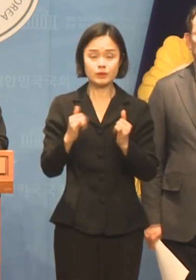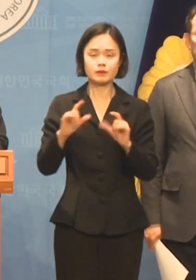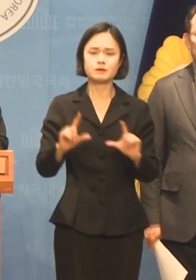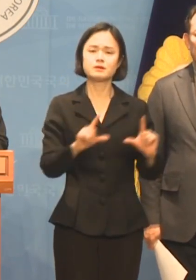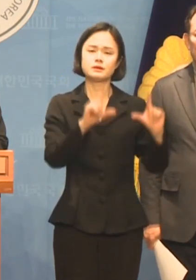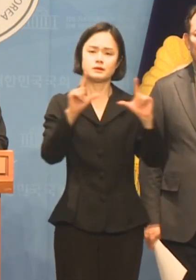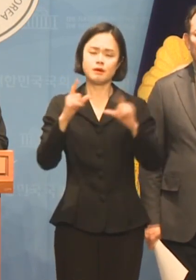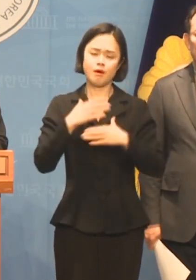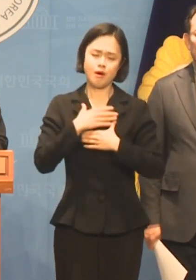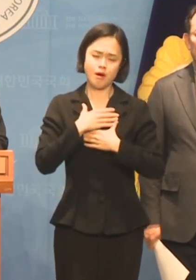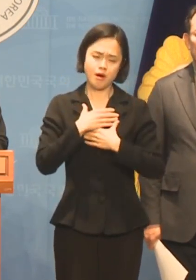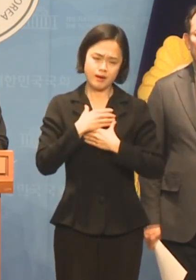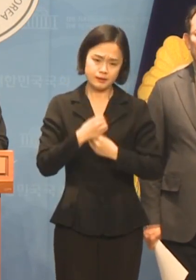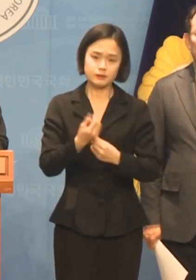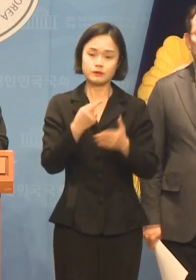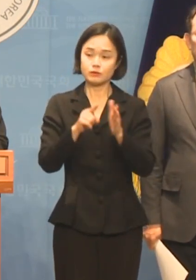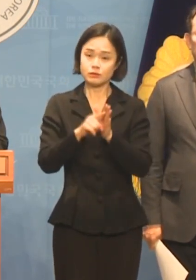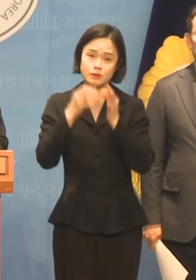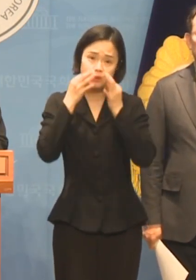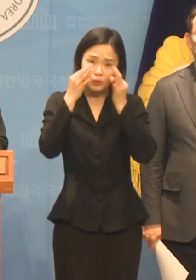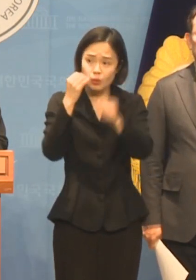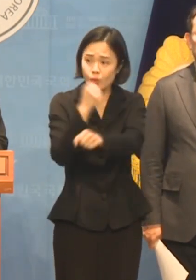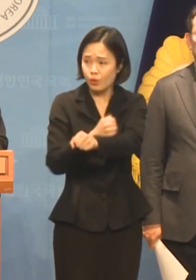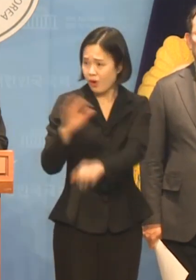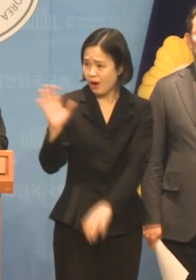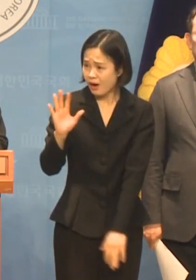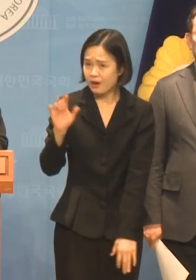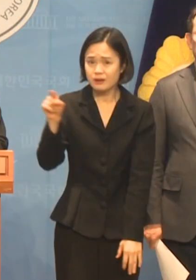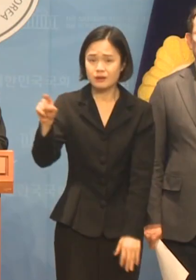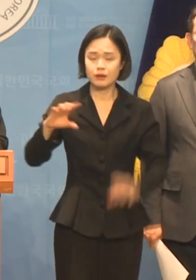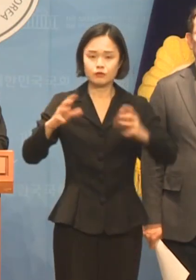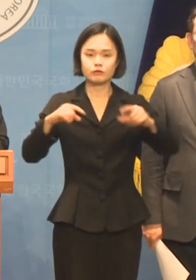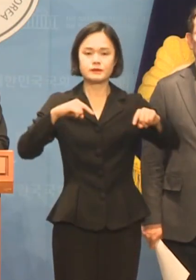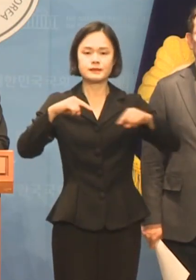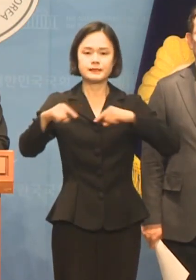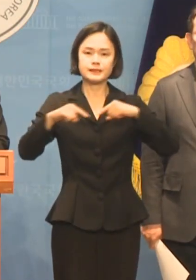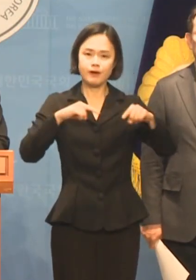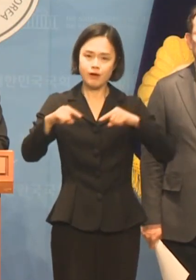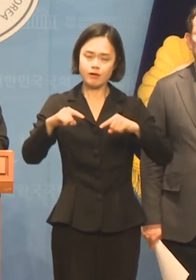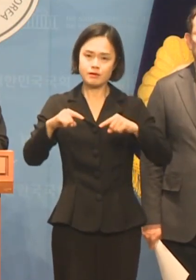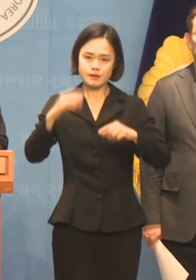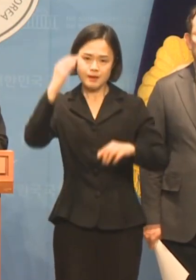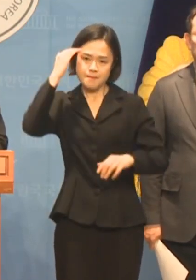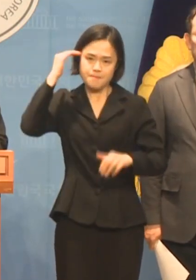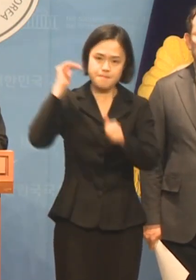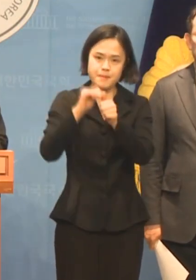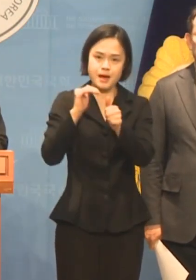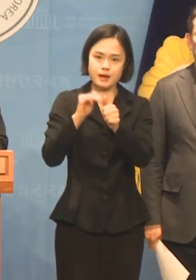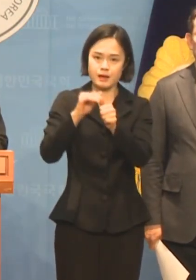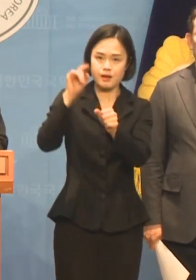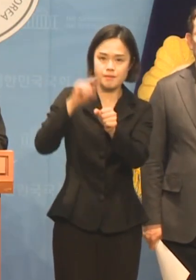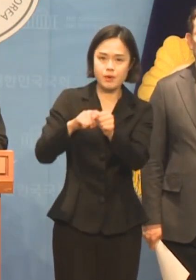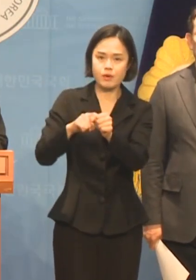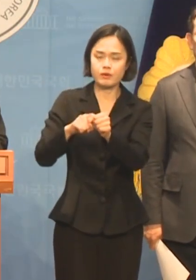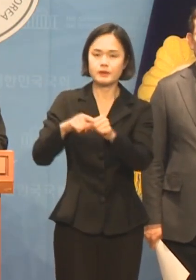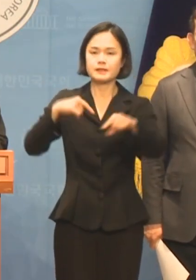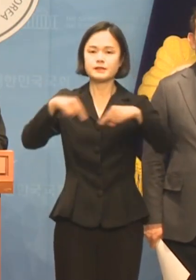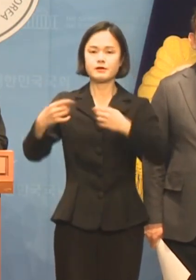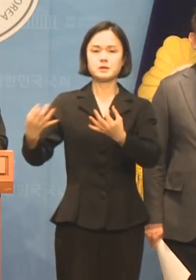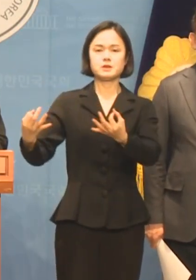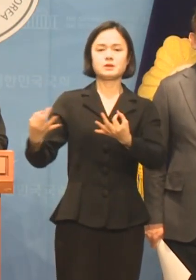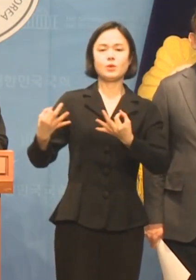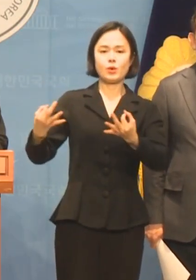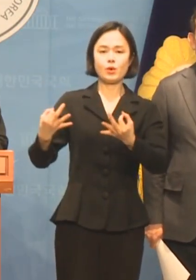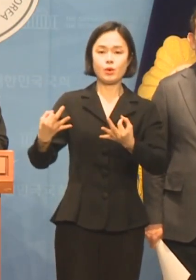위한 노력은 안 하고 오직 국정마비를 위한 정치쇼, 국정불안을 조장하는 국정조사 특위